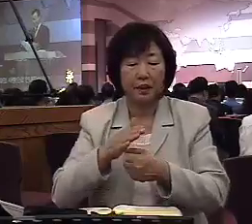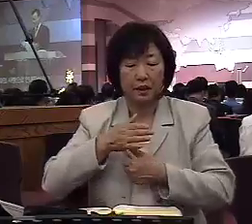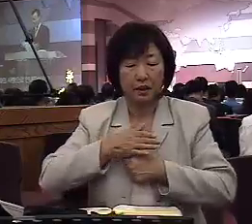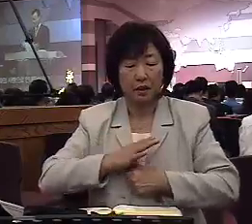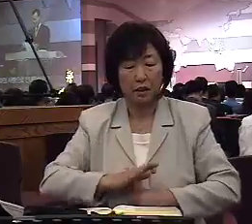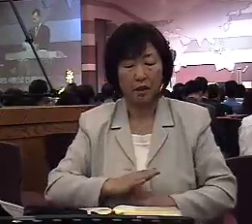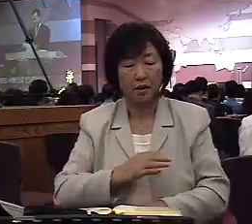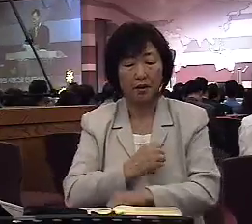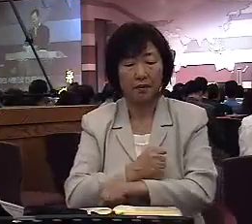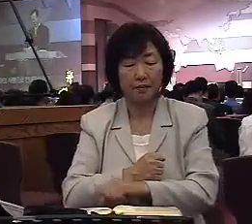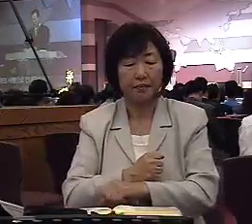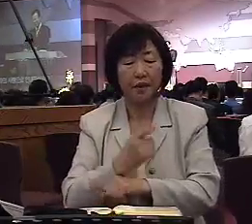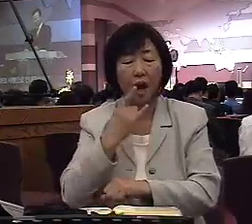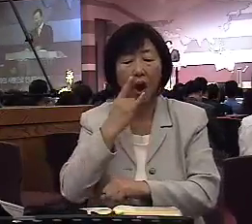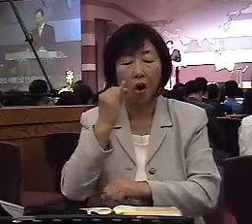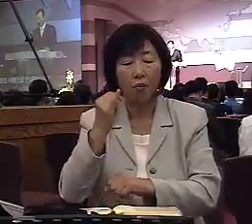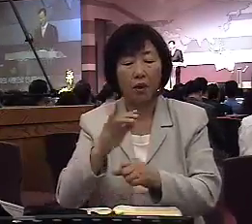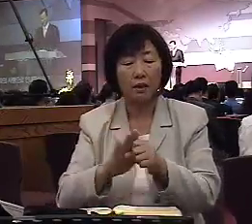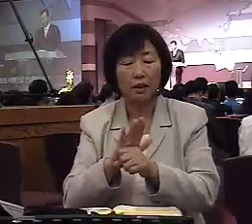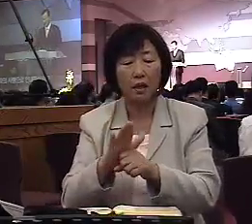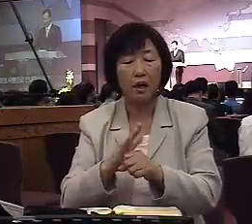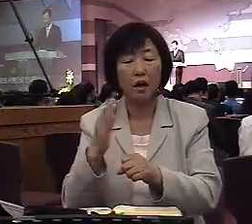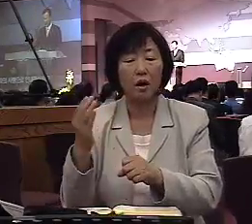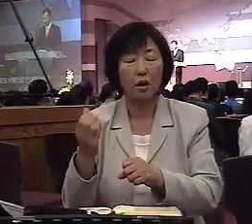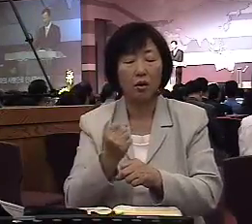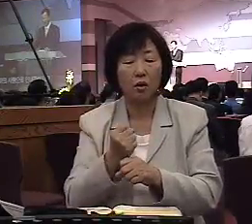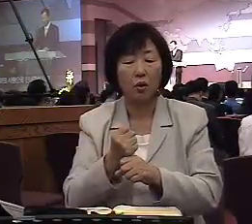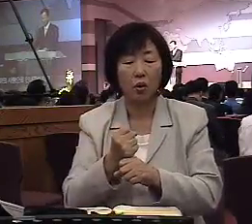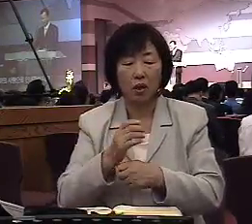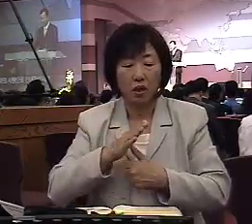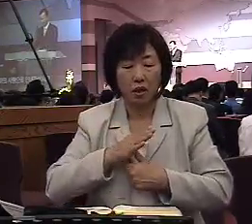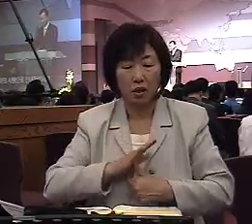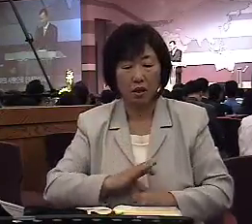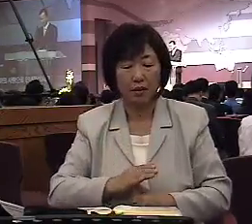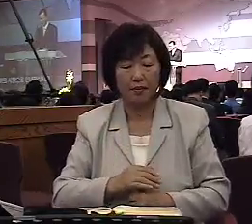것입니다. 어미의 사랑으로 인내하는 거예요.